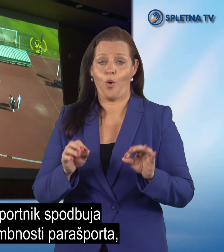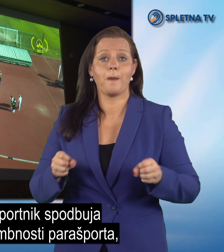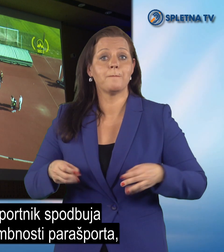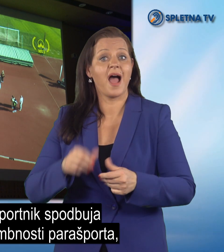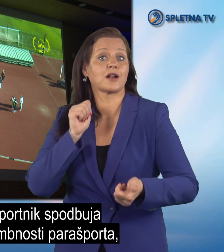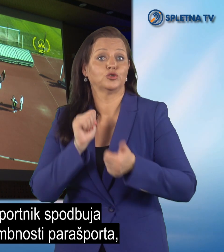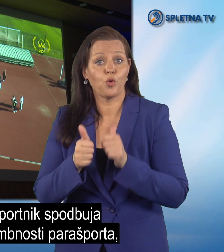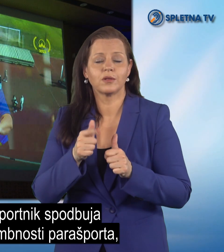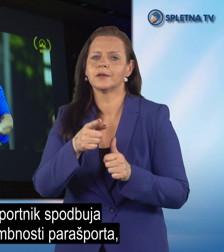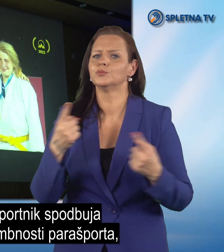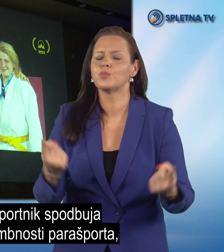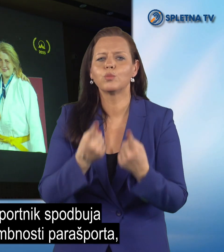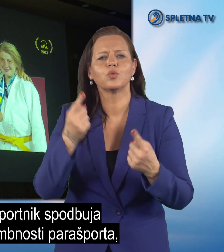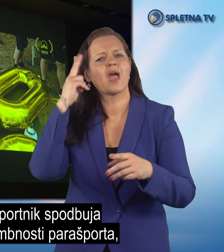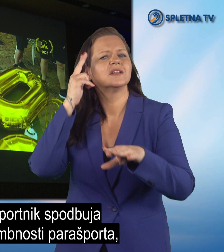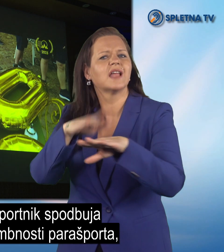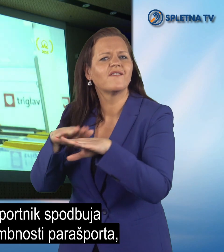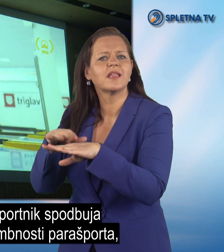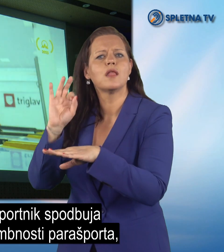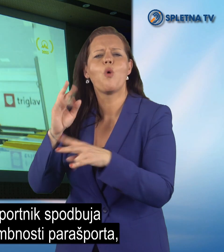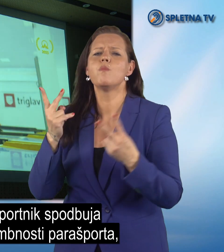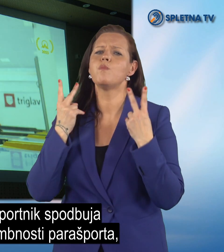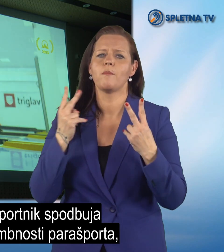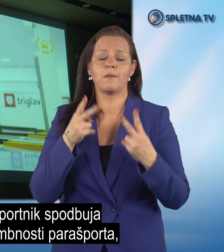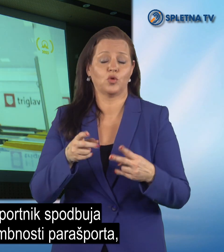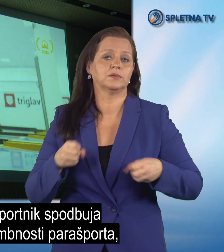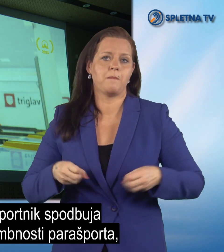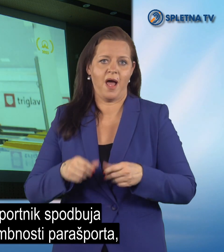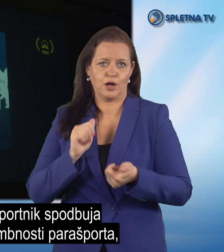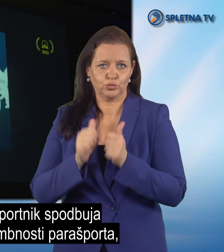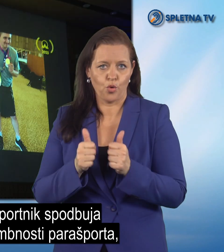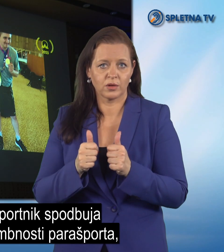Prireditev Parašportnik spodbuja zavedanje o pomembnosti parašporta,